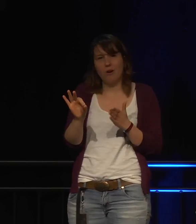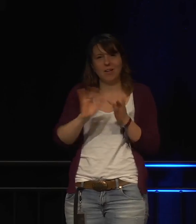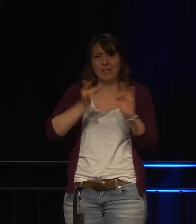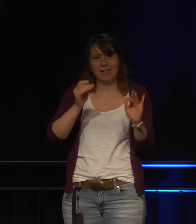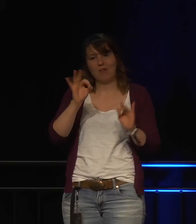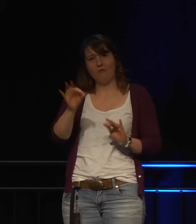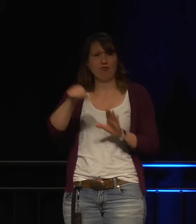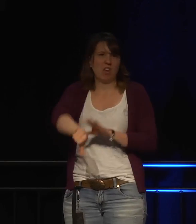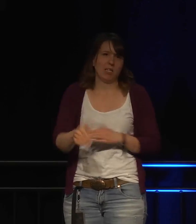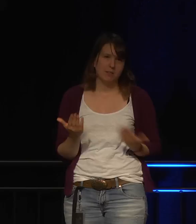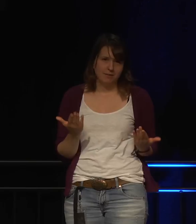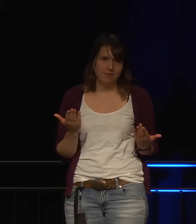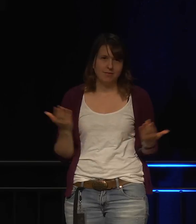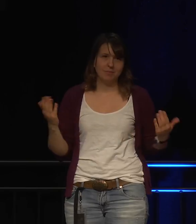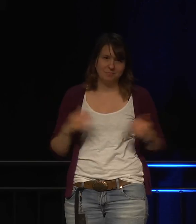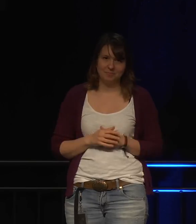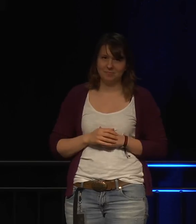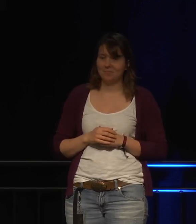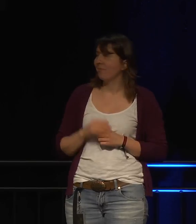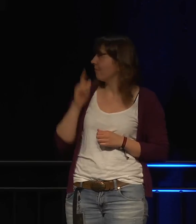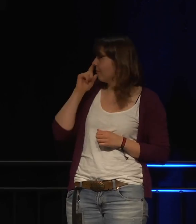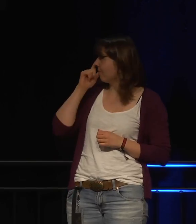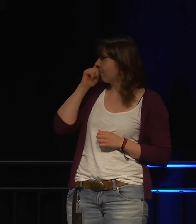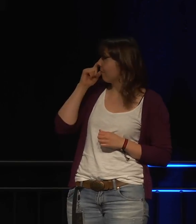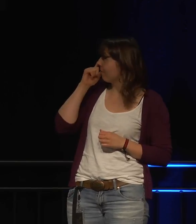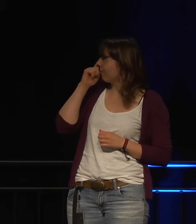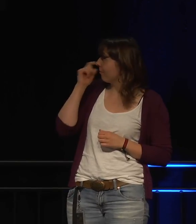perfecto para el internet de la mierda.